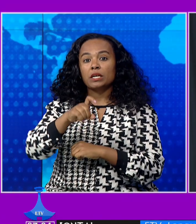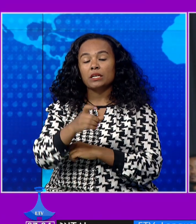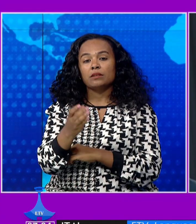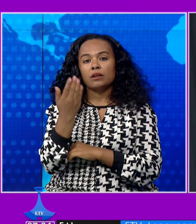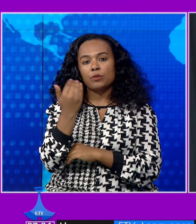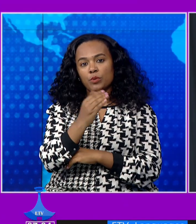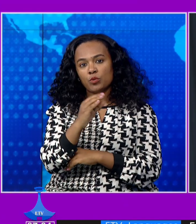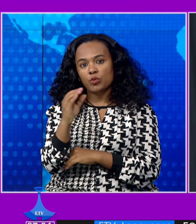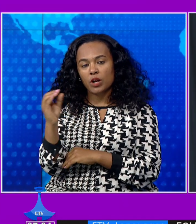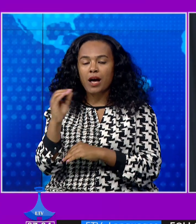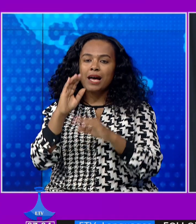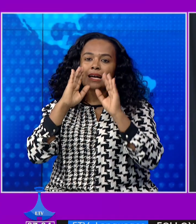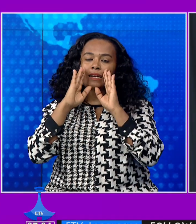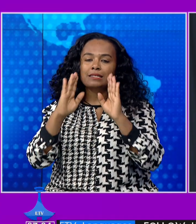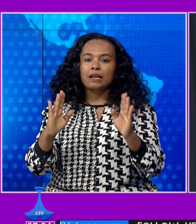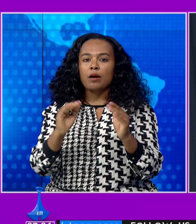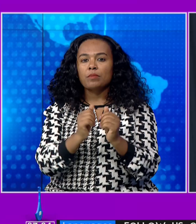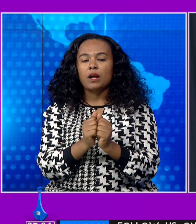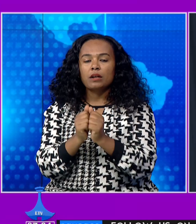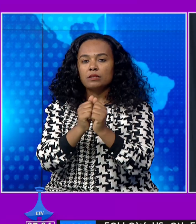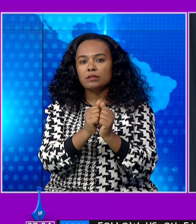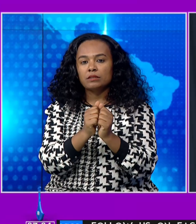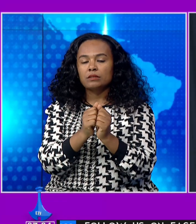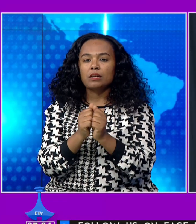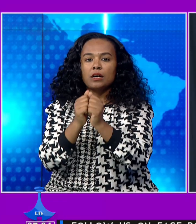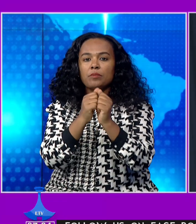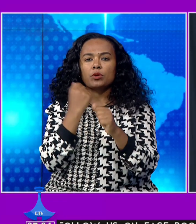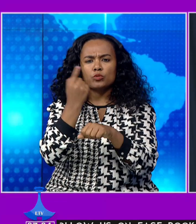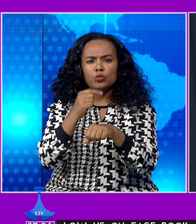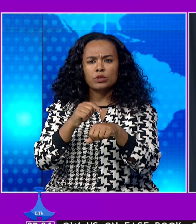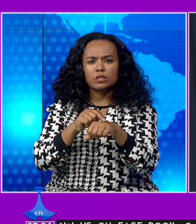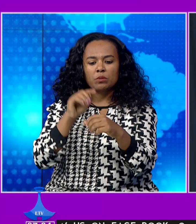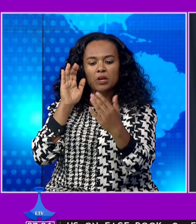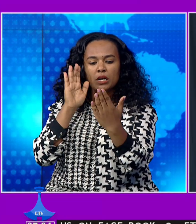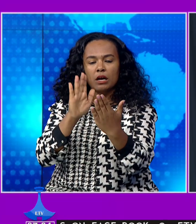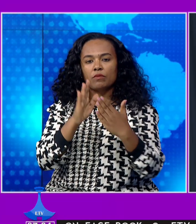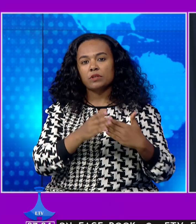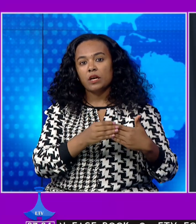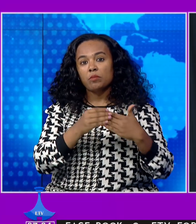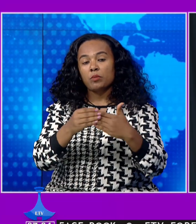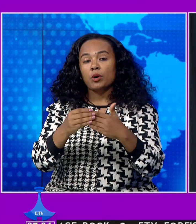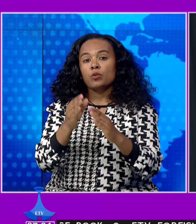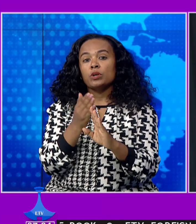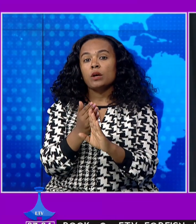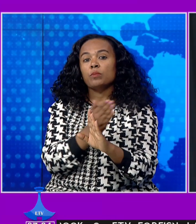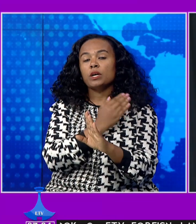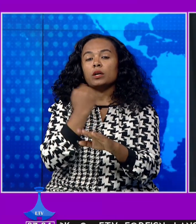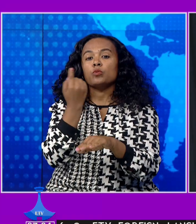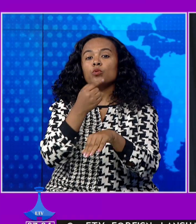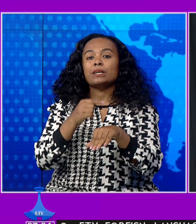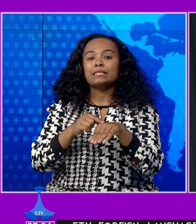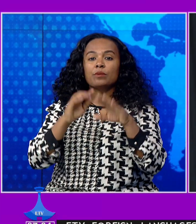እየነበሩና ለሰላም፣ ለአንድነት፣ ለህብረት ሁሌም ከፊት የሚመሩ የሚቀድሙ ሁሌም